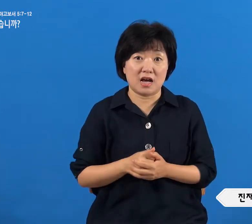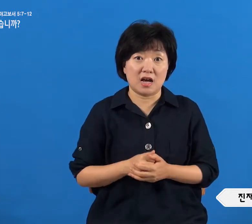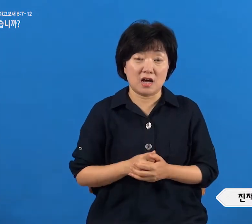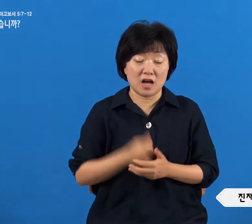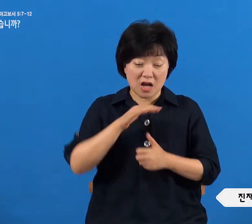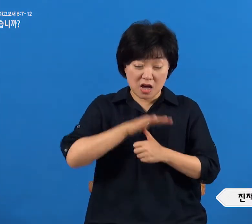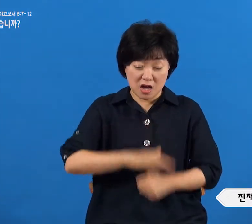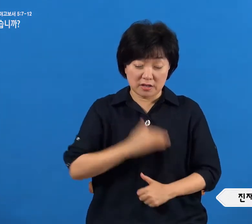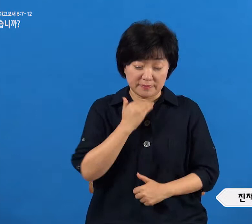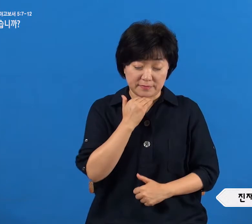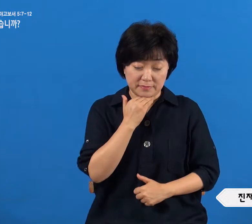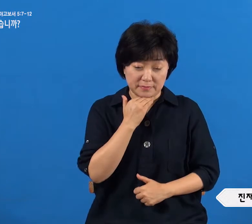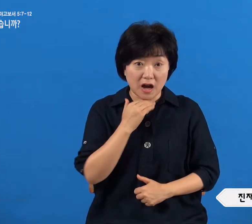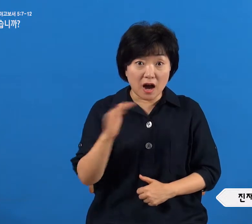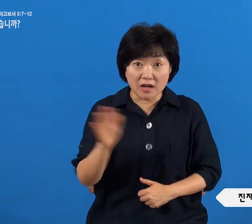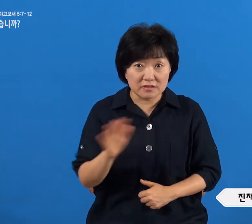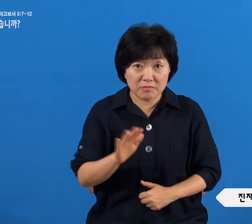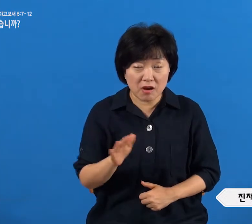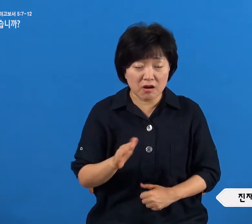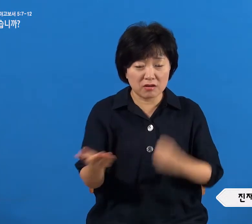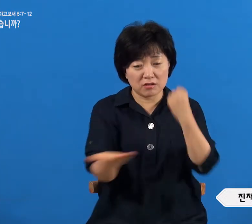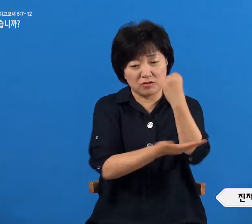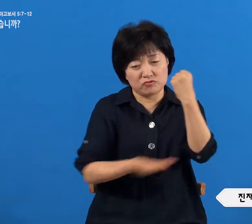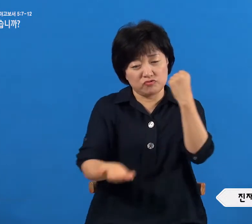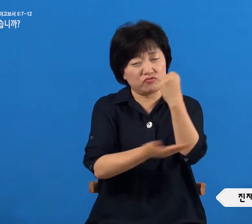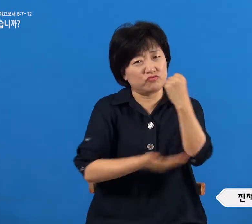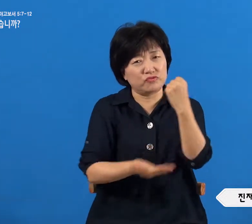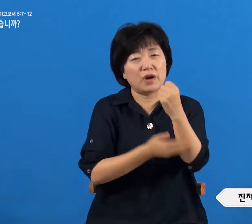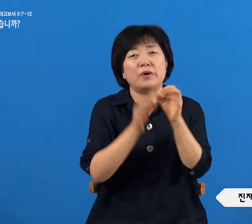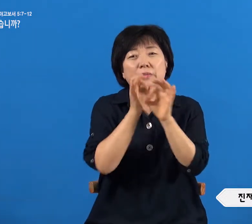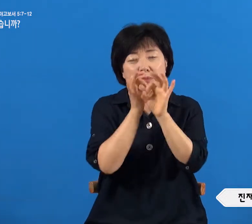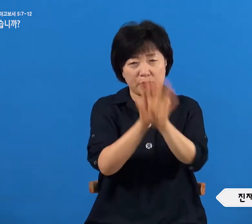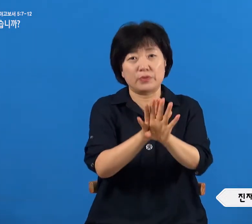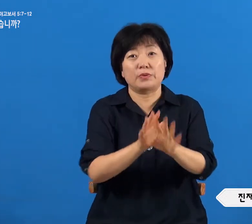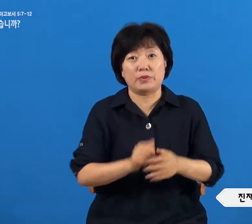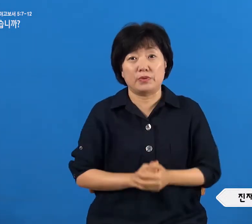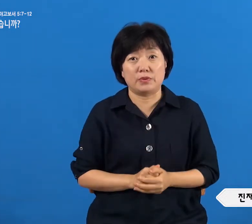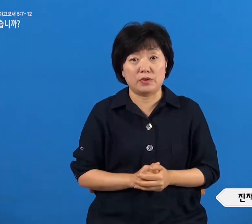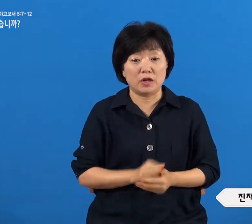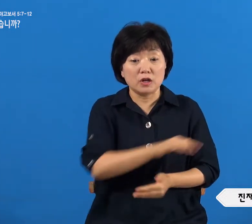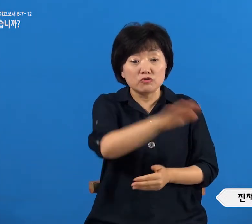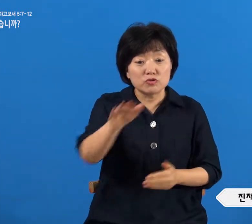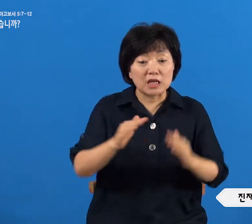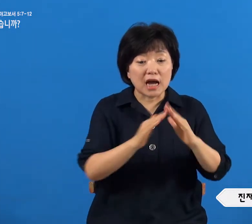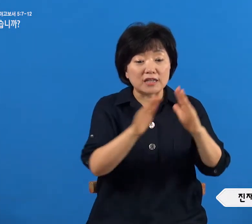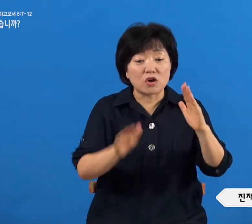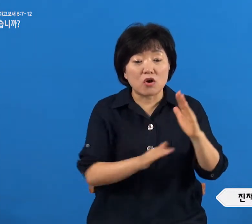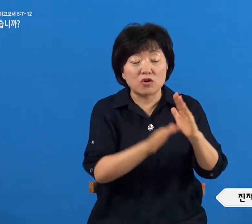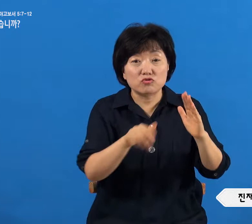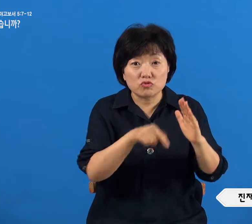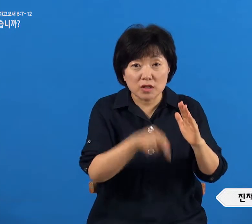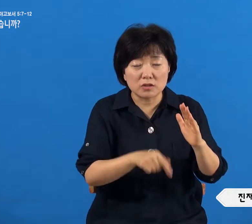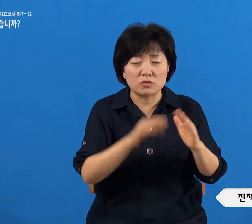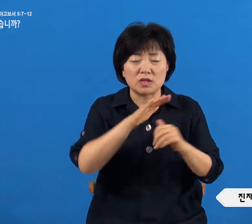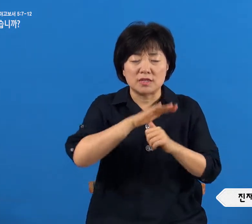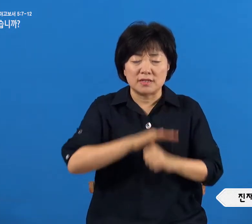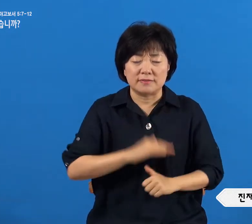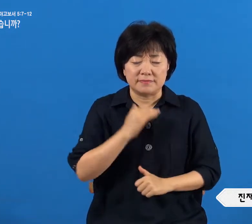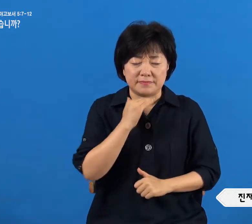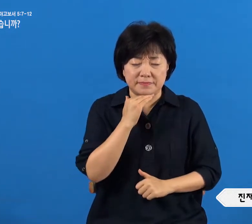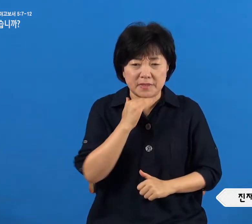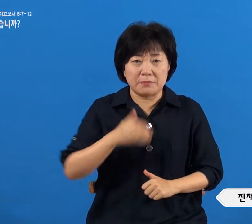인내하지 않으면 수확을 얻을 수가 없습니다. 우리의 가정의 관계 가운데서도 인내가